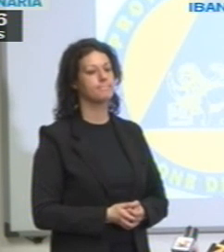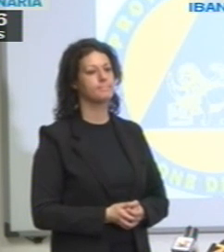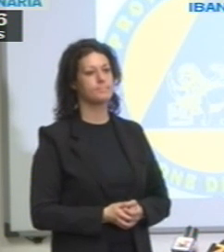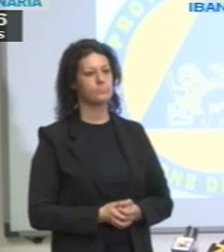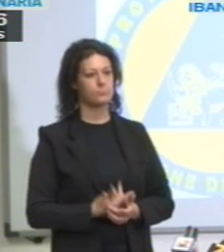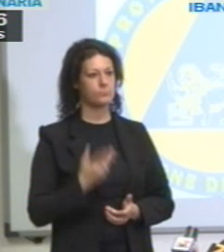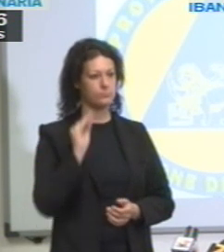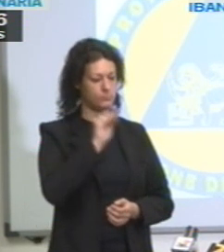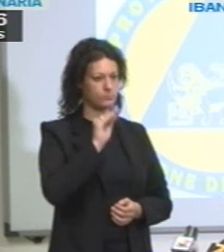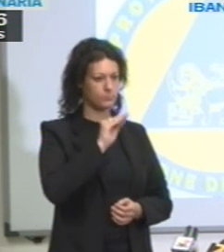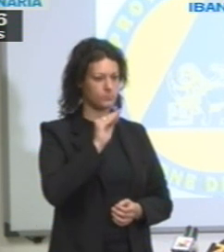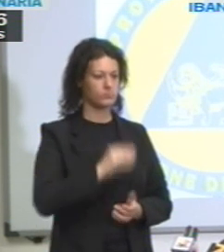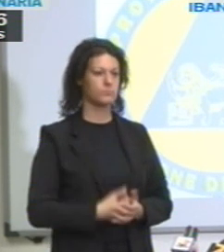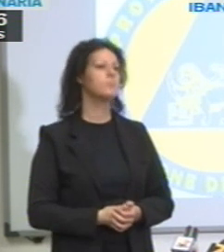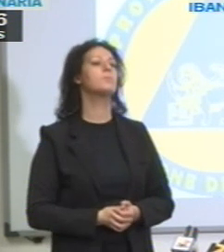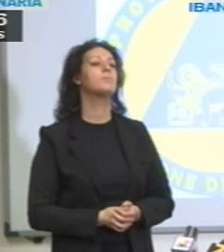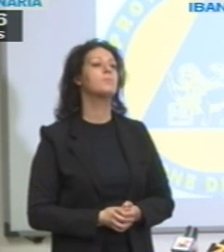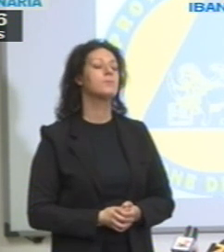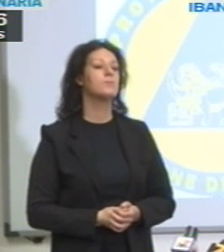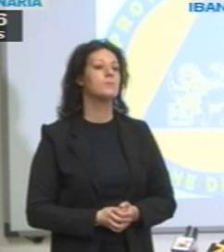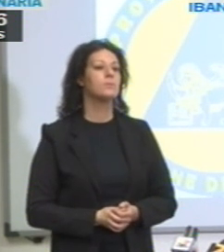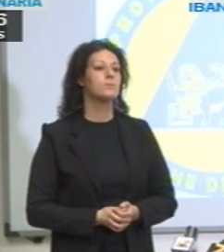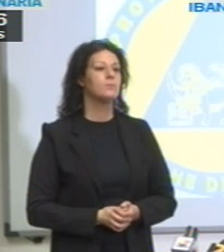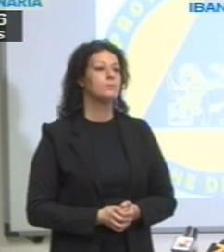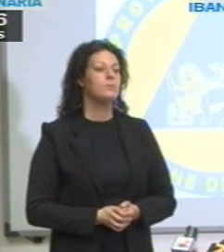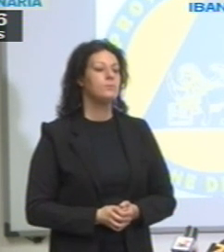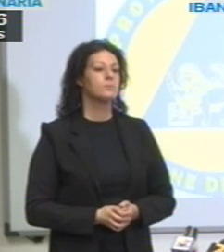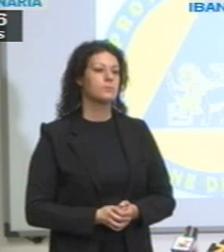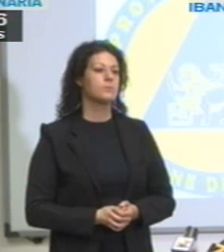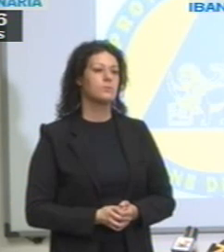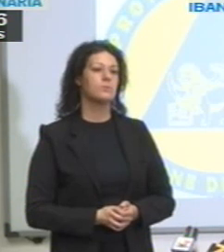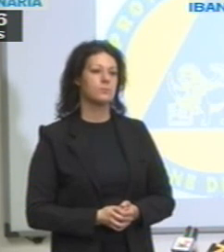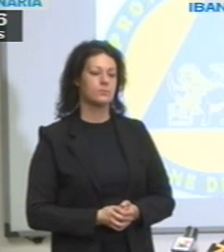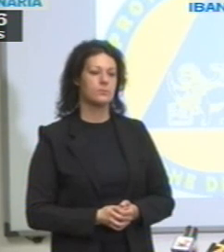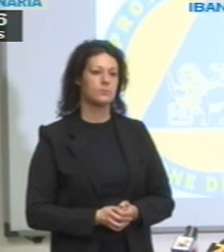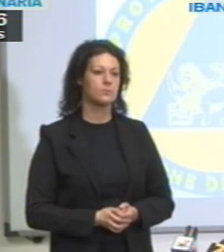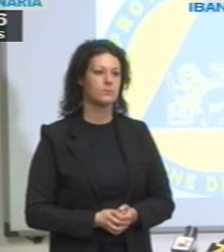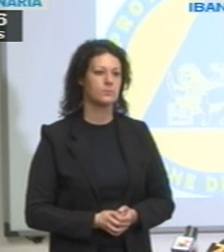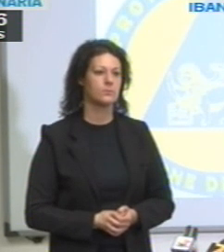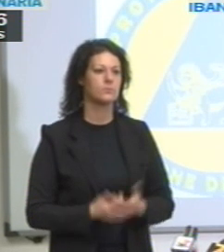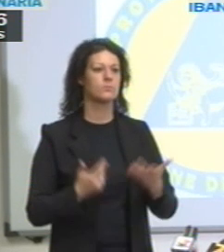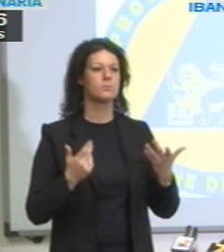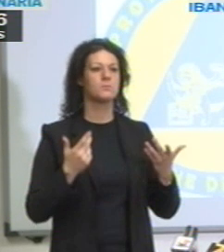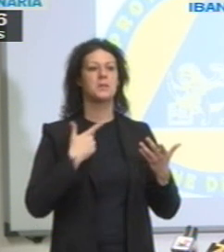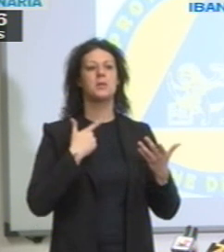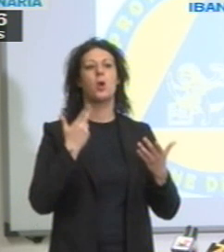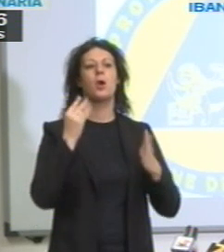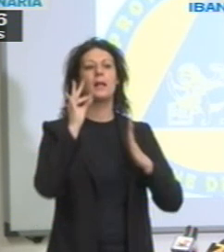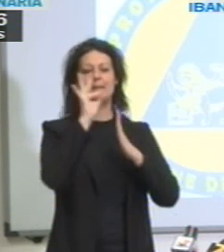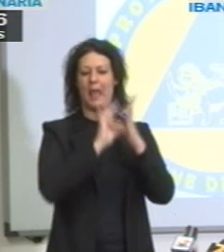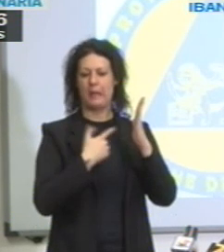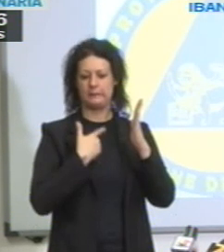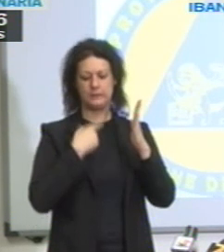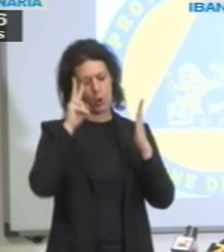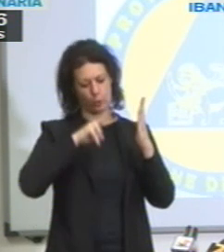Ciao Albino. Buongiorno Presidente, no, le volevo chiedere questo sulla base di una serie di dati che mi sono preso la briga di